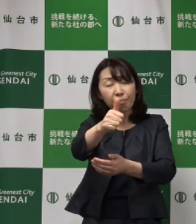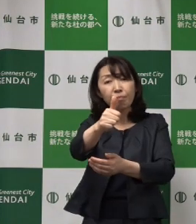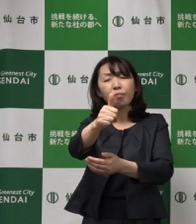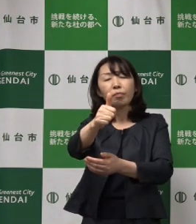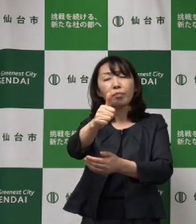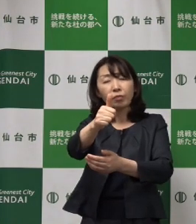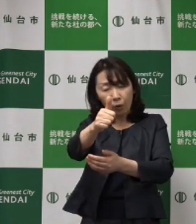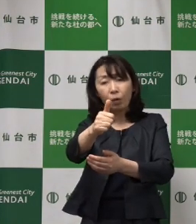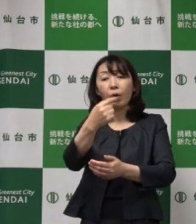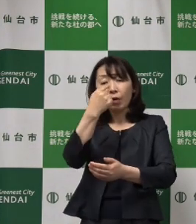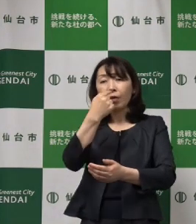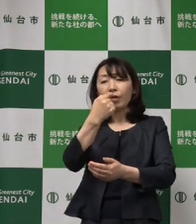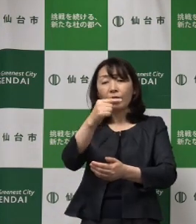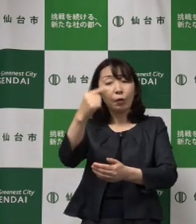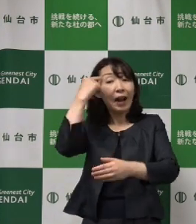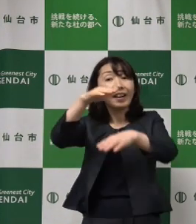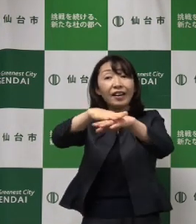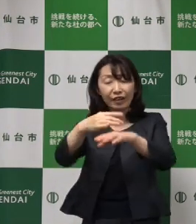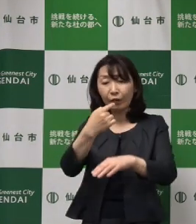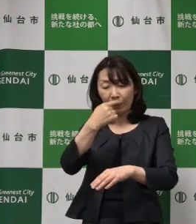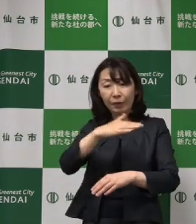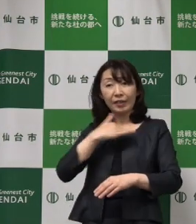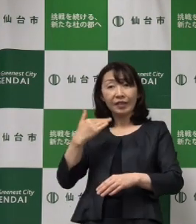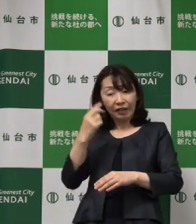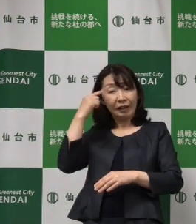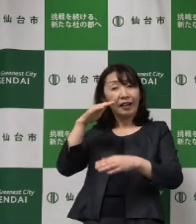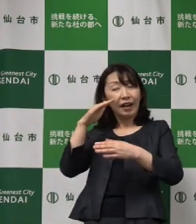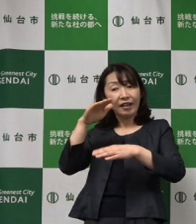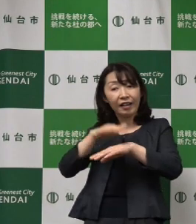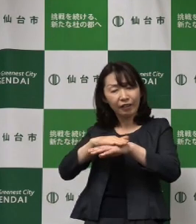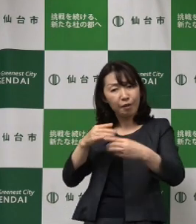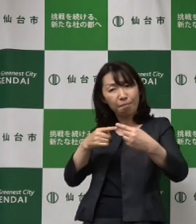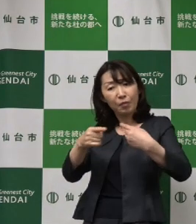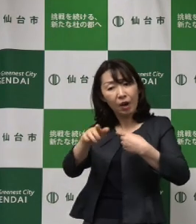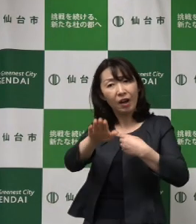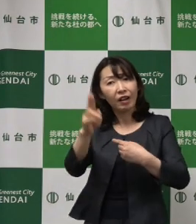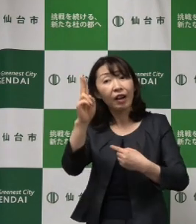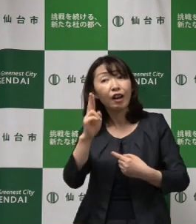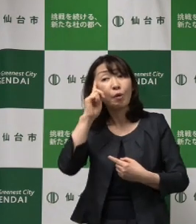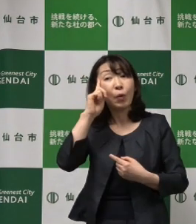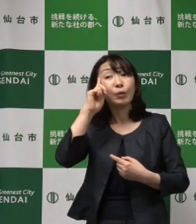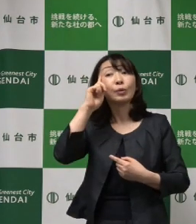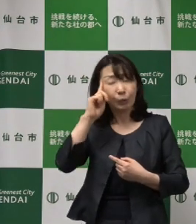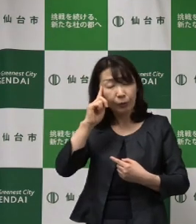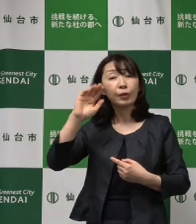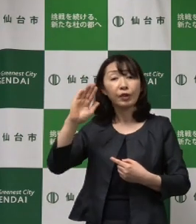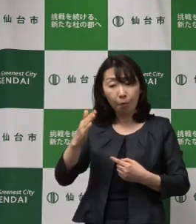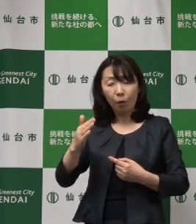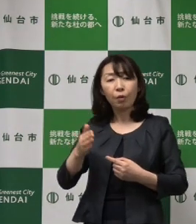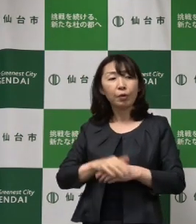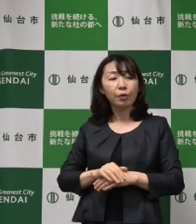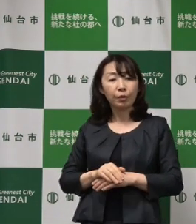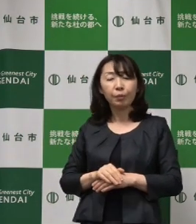うまく私どもの考え方が伝わっていなかったところがあったかもしれません。しかし順番としてはです